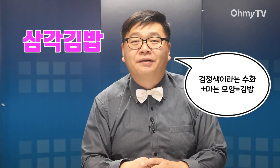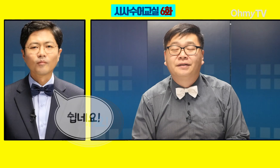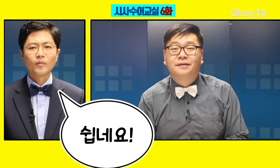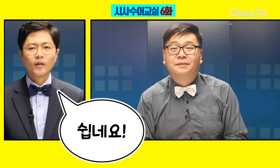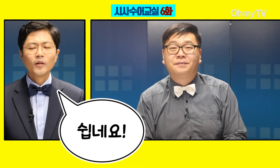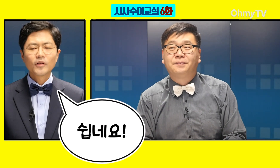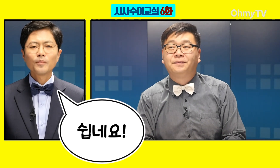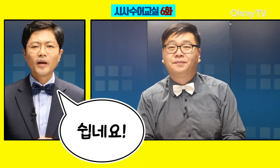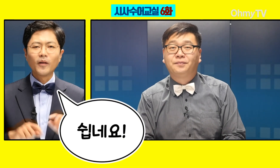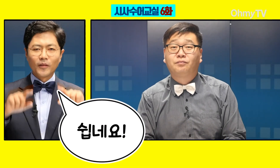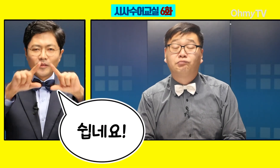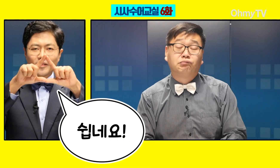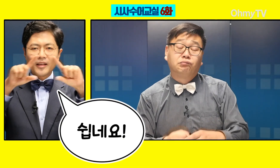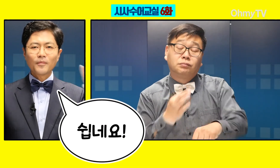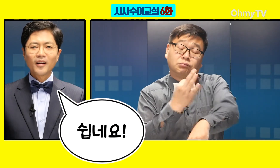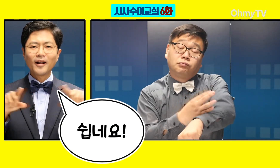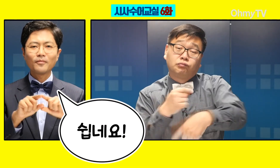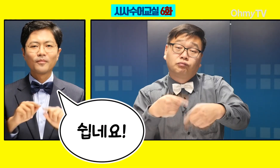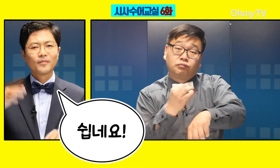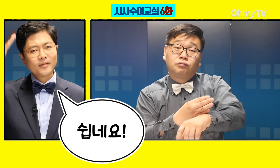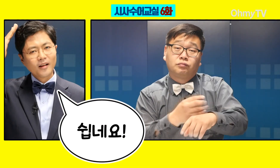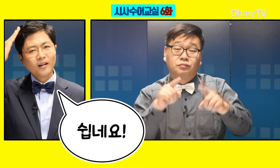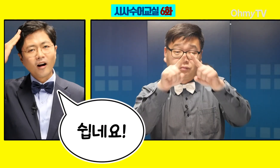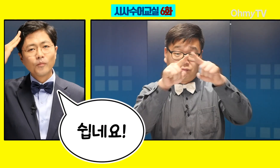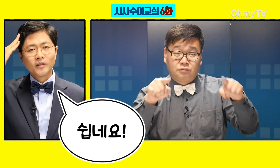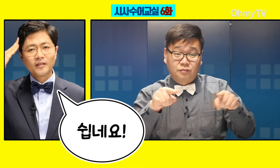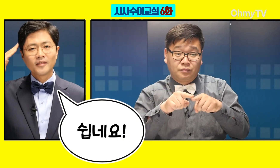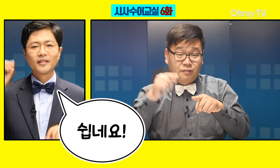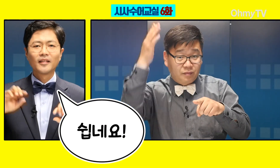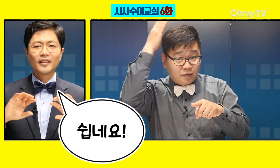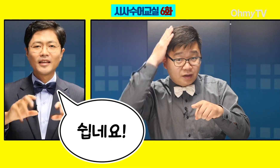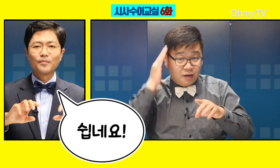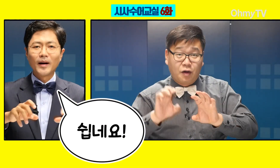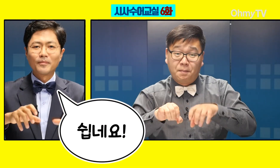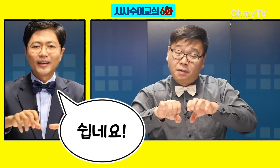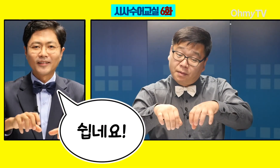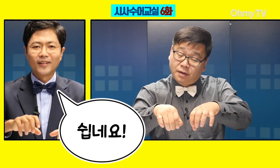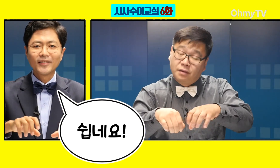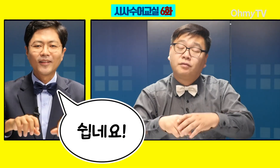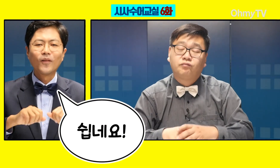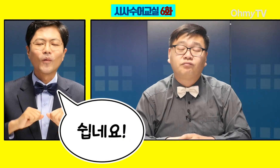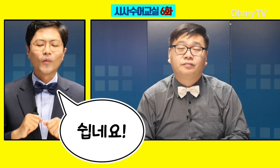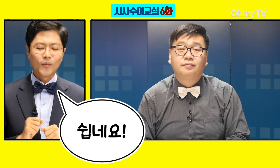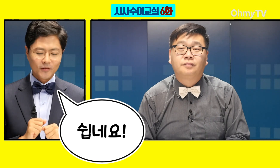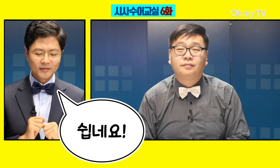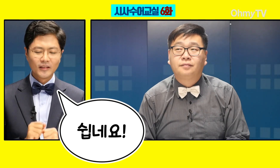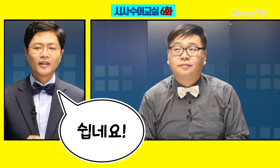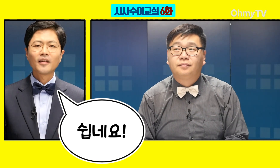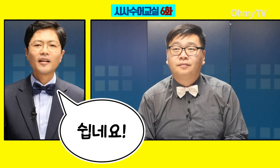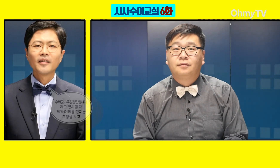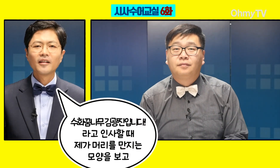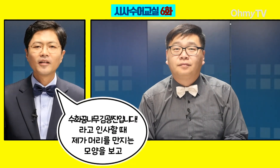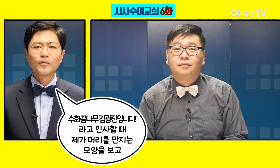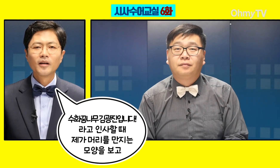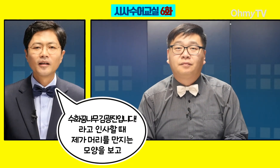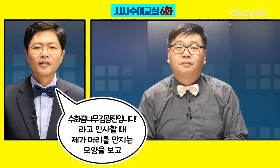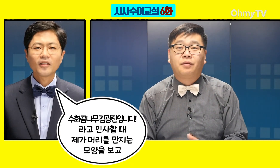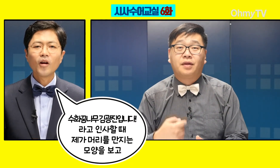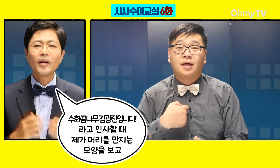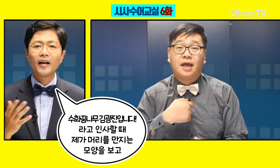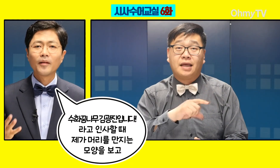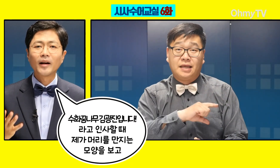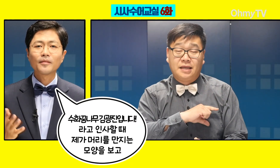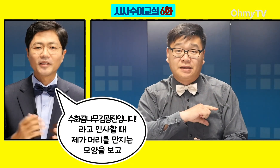같아요. 쉽네요. 삼각, 검은, 김밥, 많은 것. 제